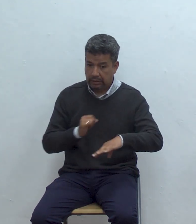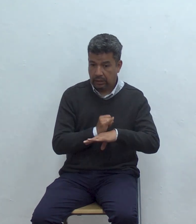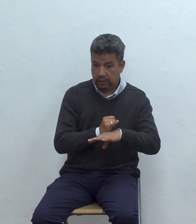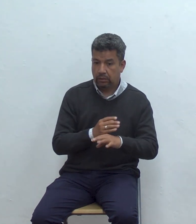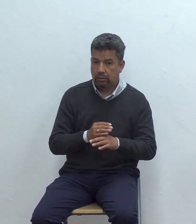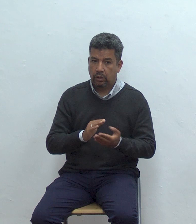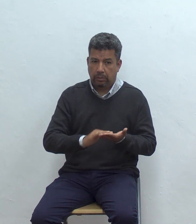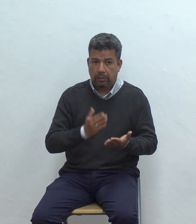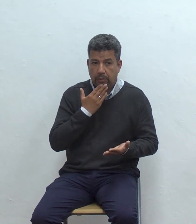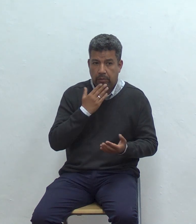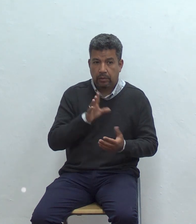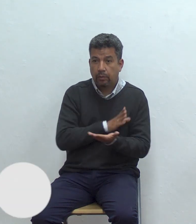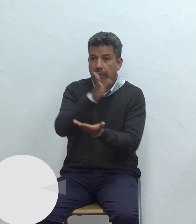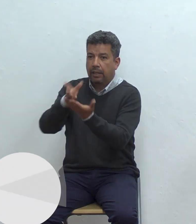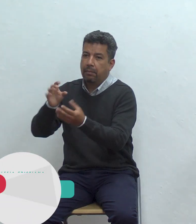iglesia. Voy a pedir que me den asilo allá.